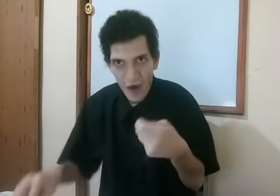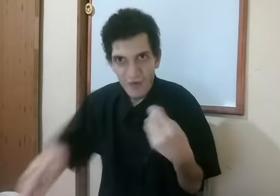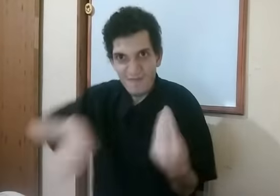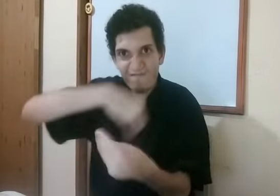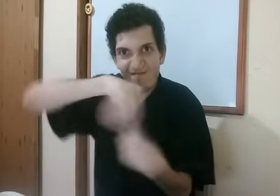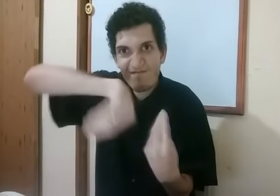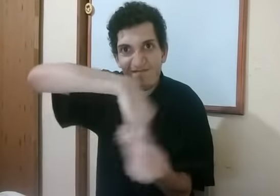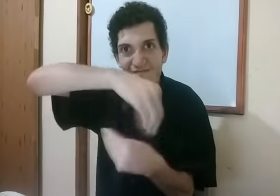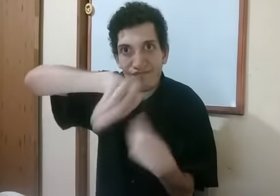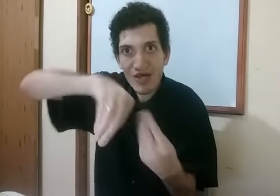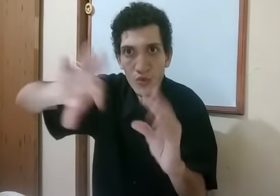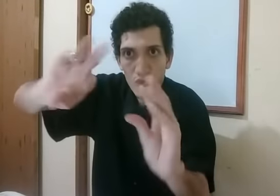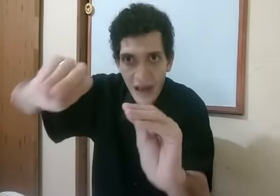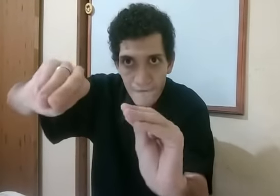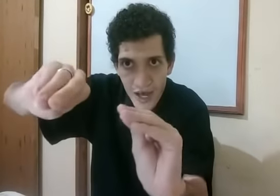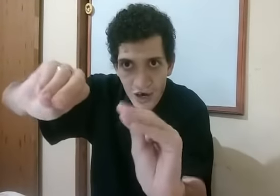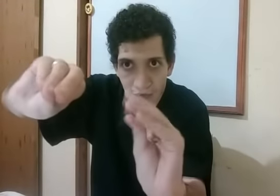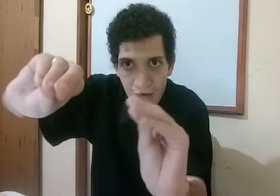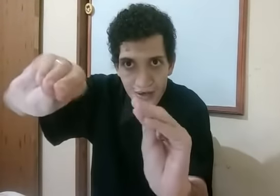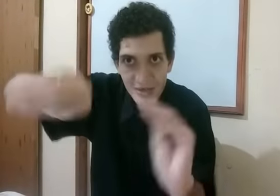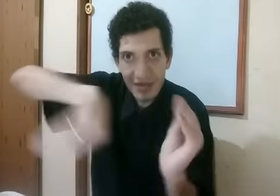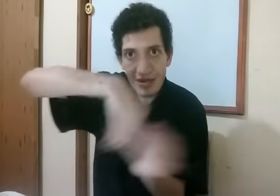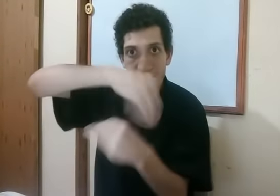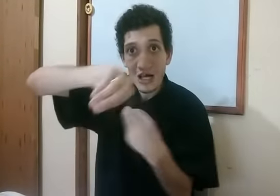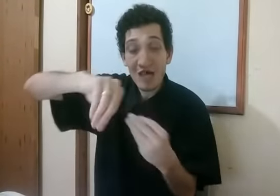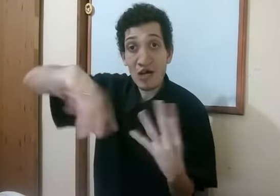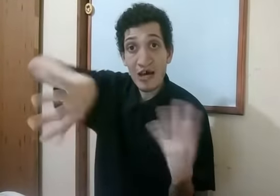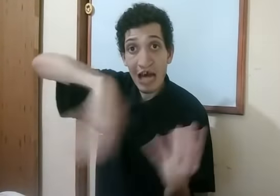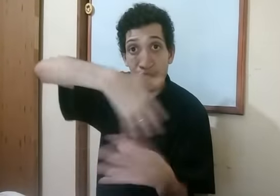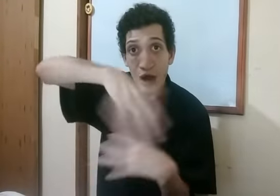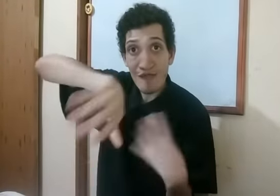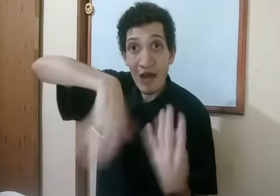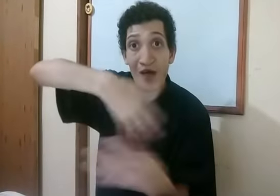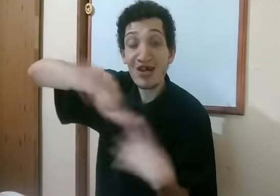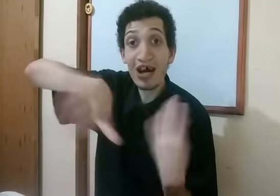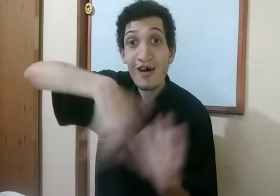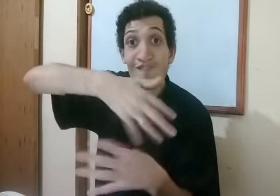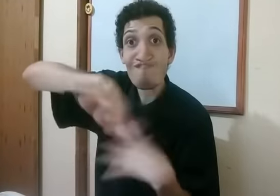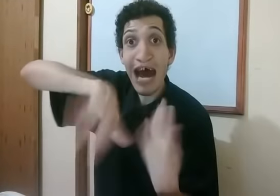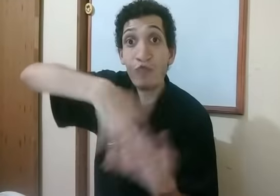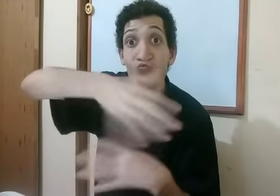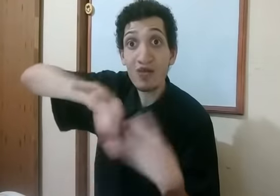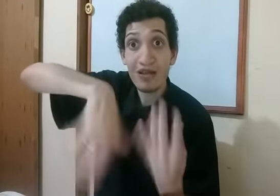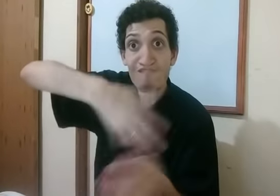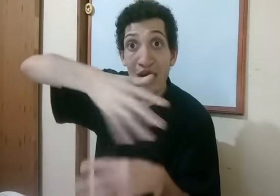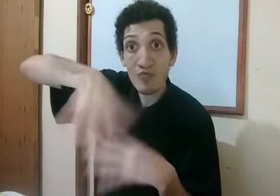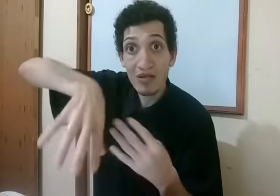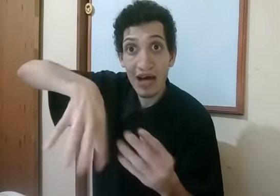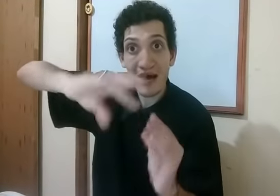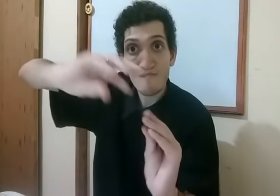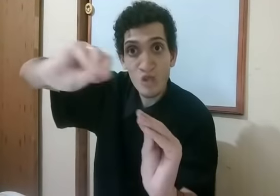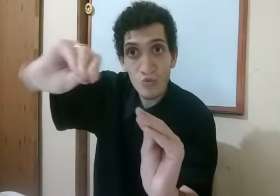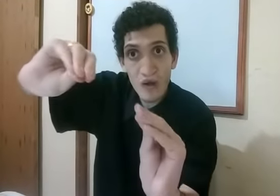Sinal misturar. Pensa a mão aqui. Se você deixar a mão aberta, vira bagunça, bagunçar, misturar a